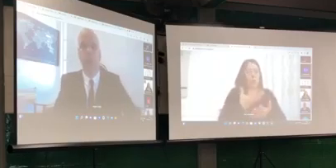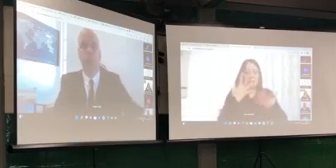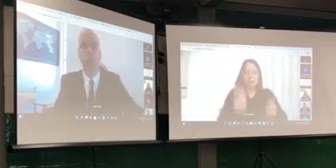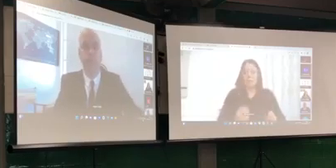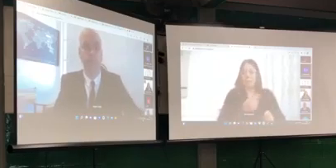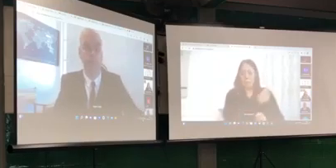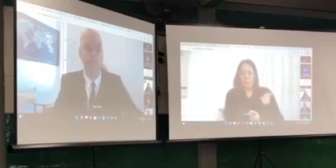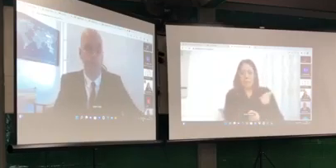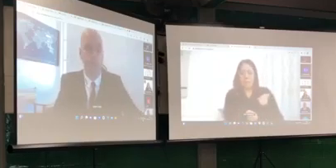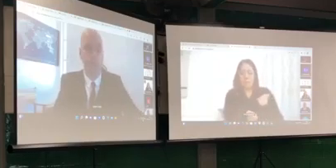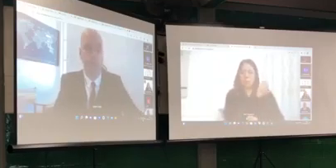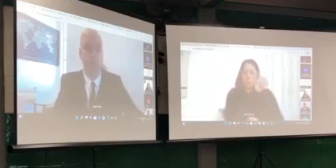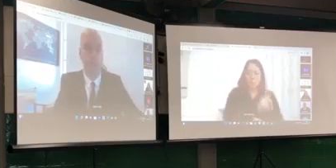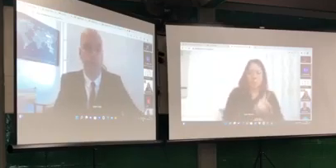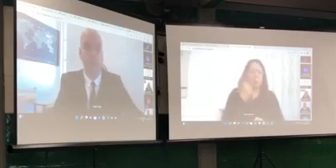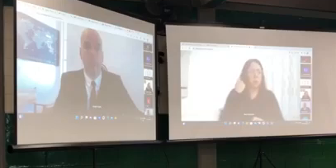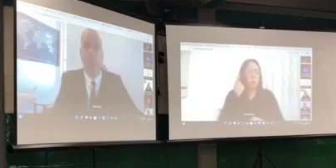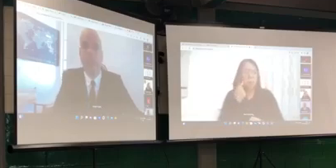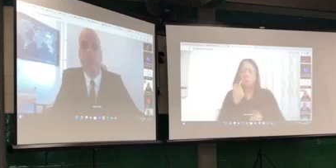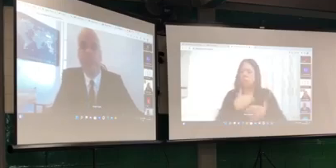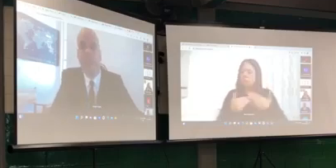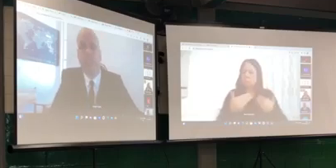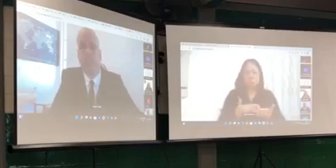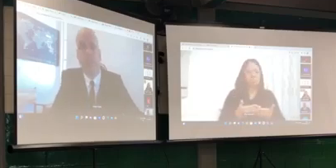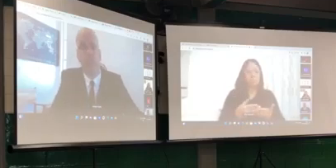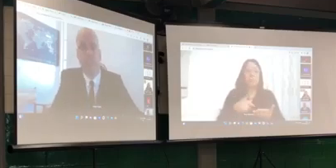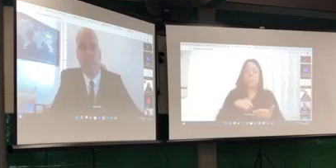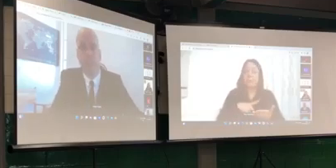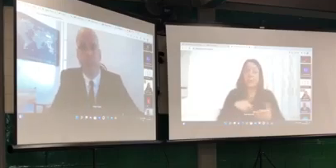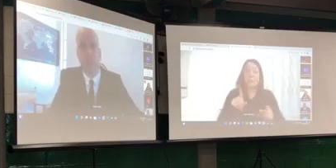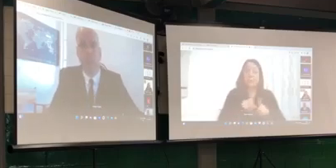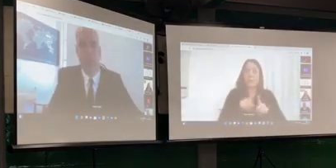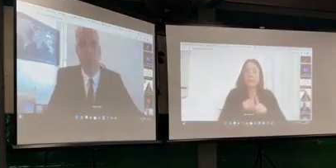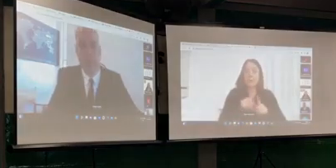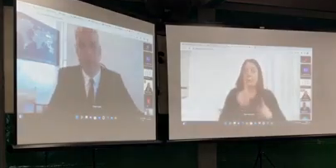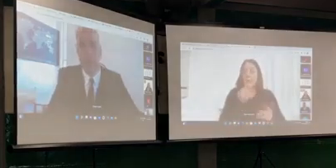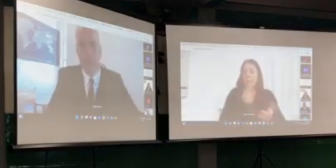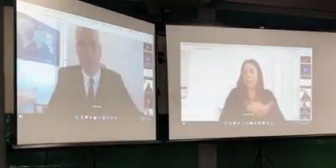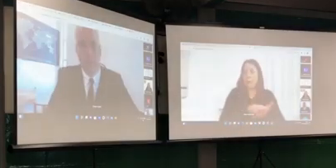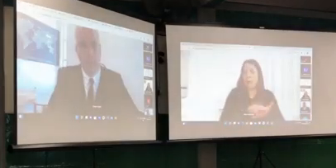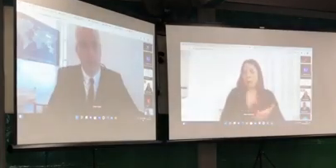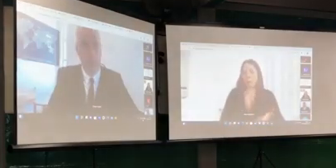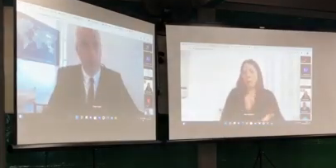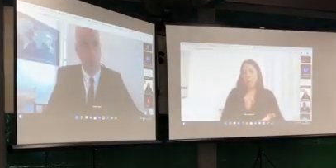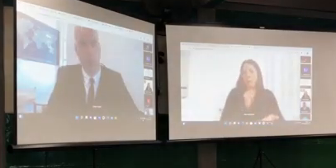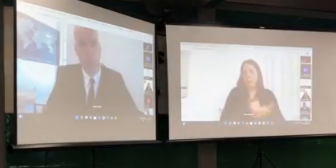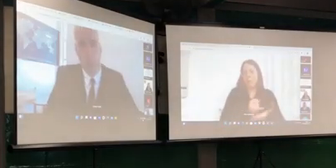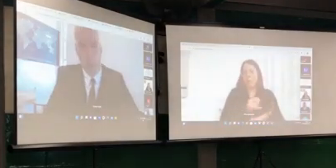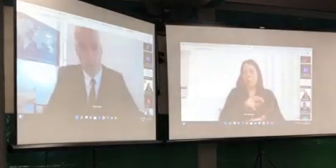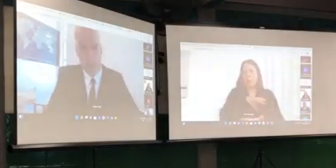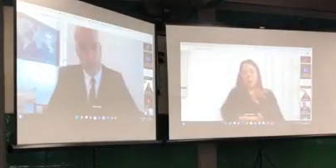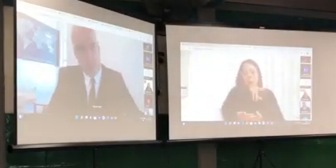com deficiência, surdos, enfim. Eles têm isenção do imposto de renda, que é bem importante, né, pessoas que